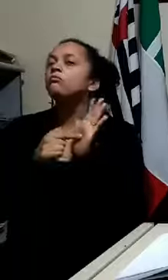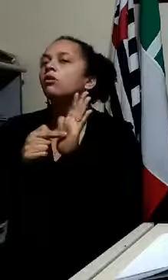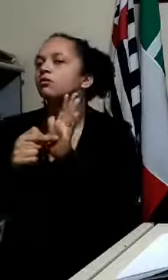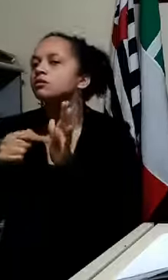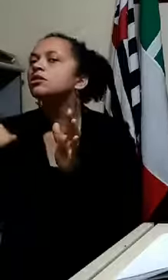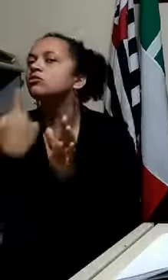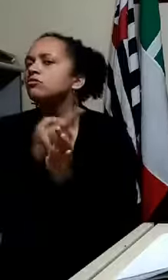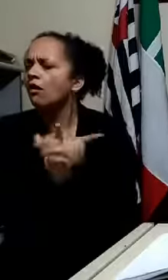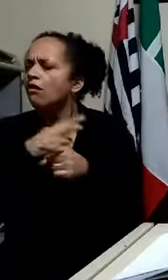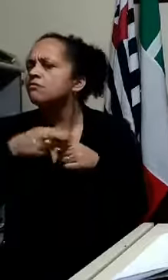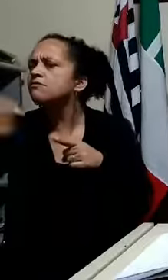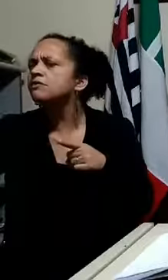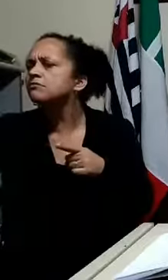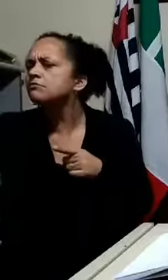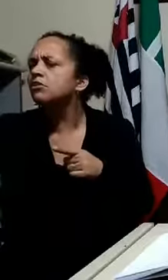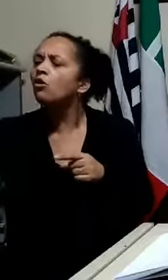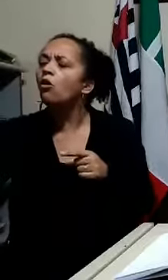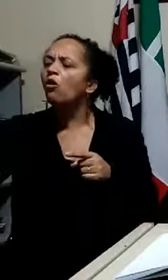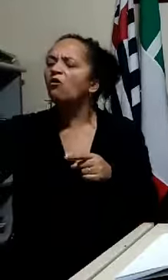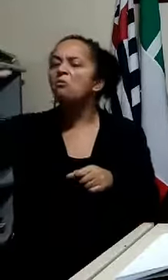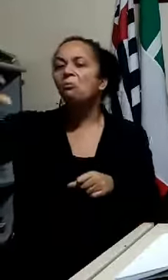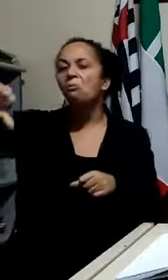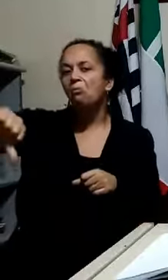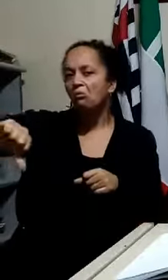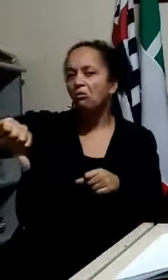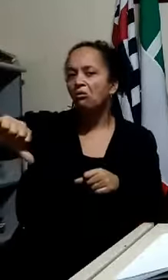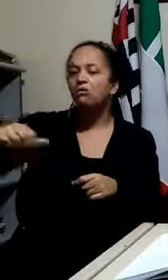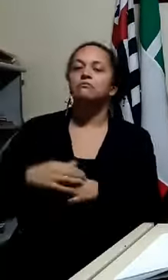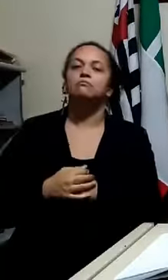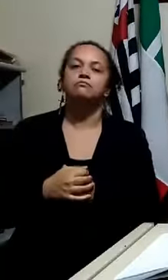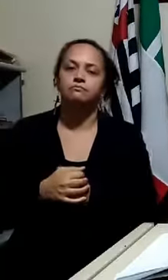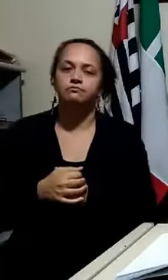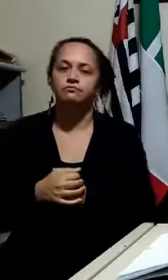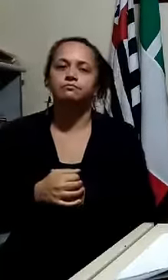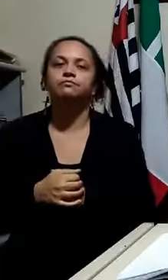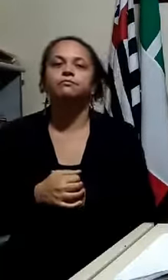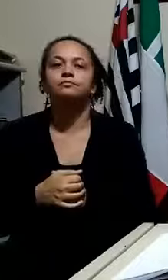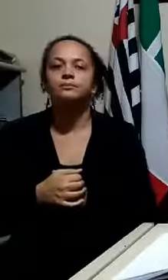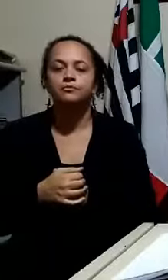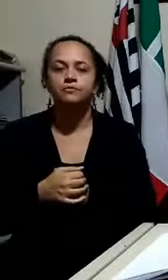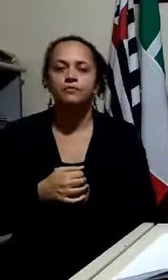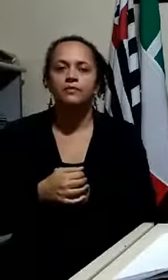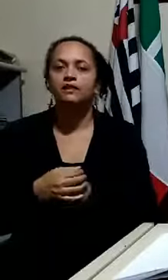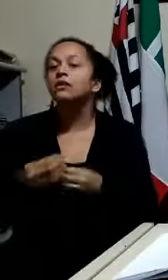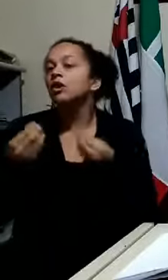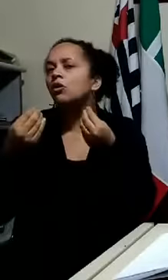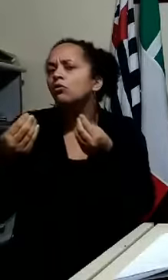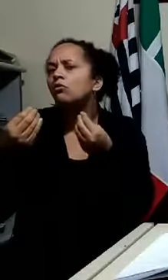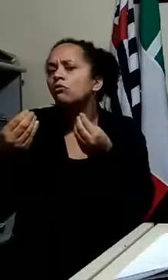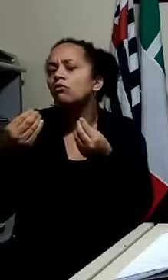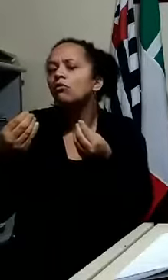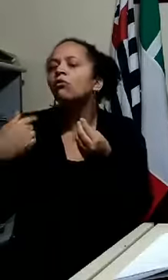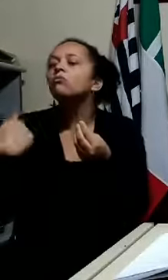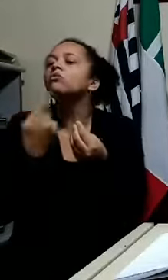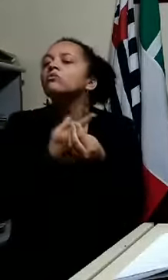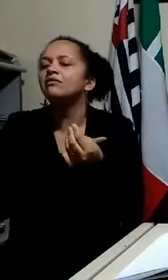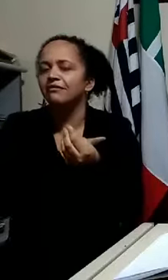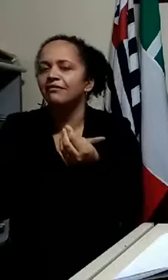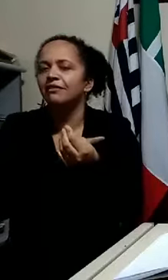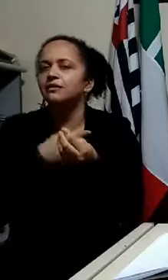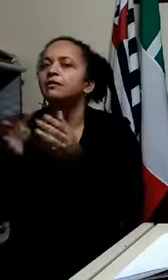nossa derrota, o nosso sucesso ou o nosso fracasso. E a maneira como nós recebemos